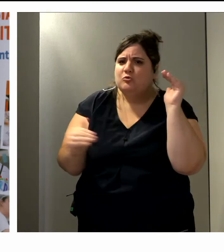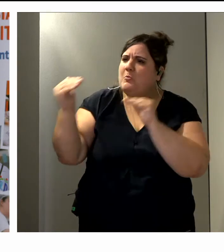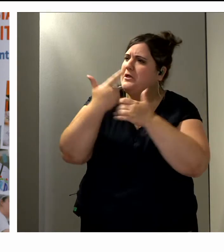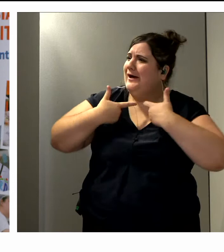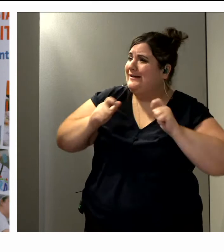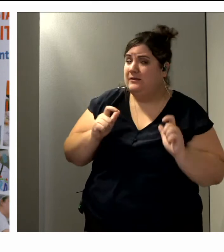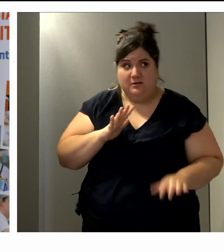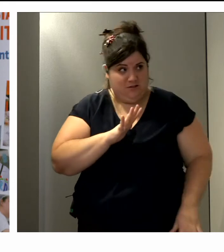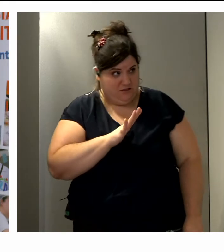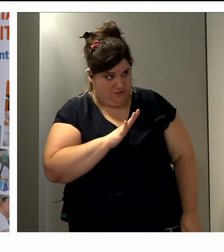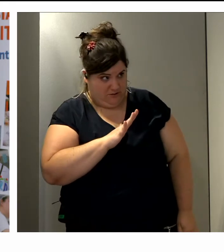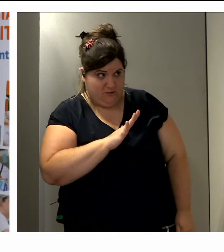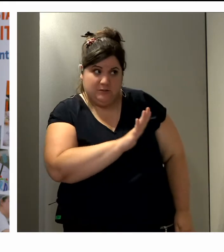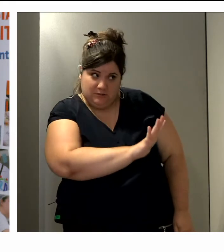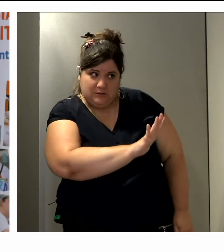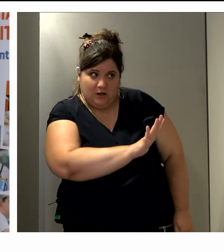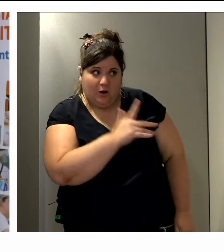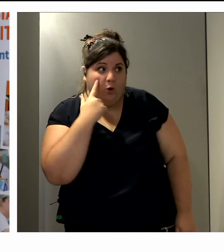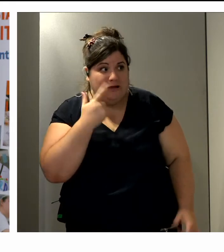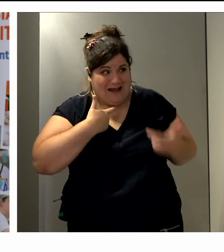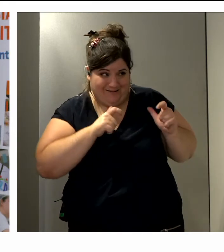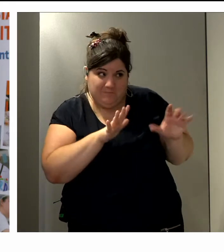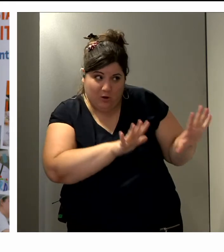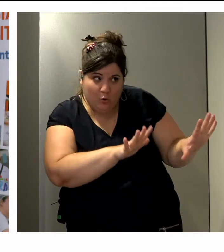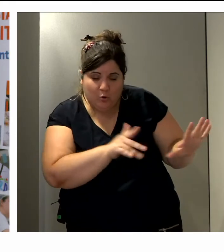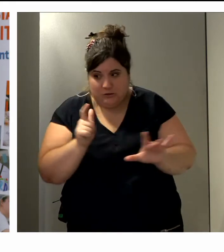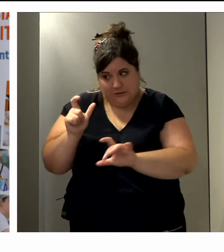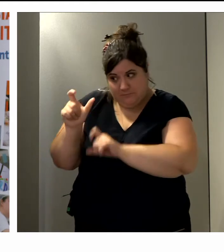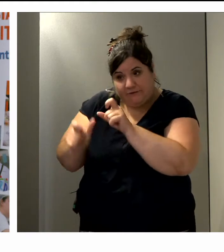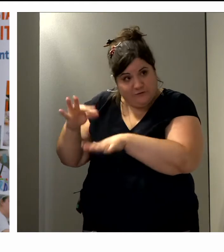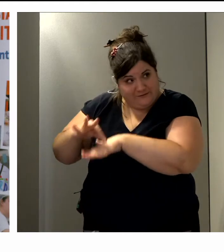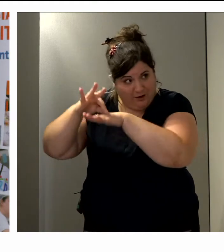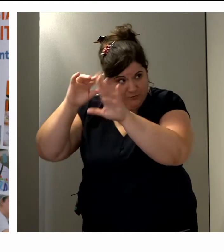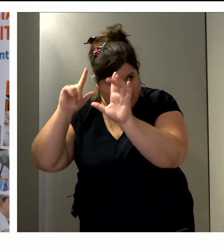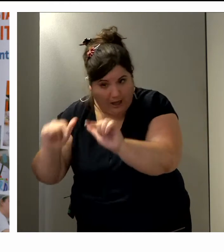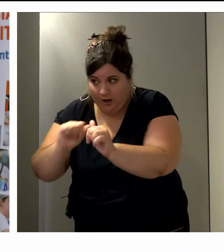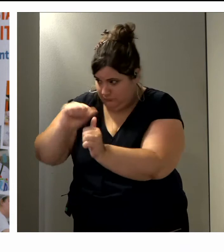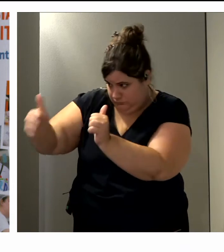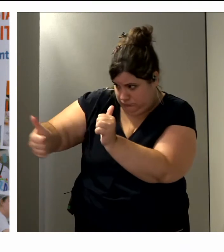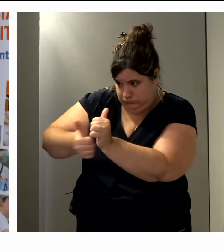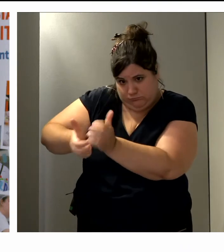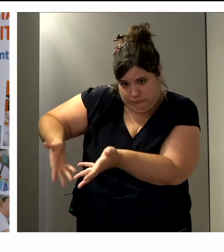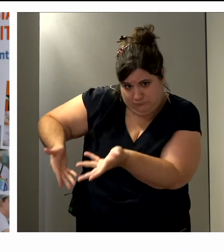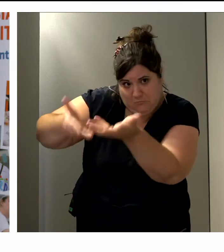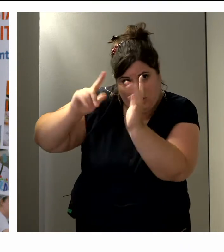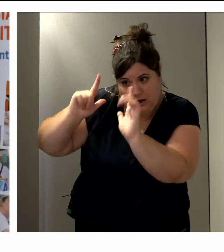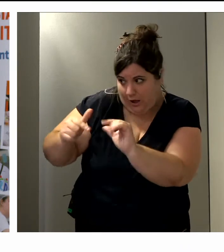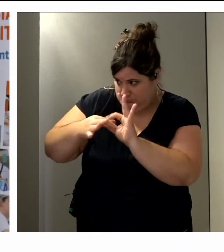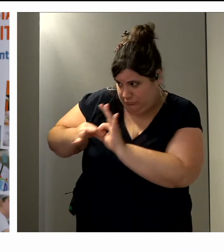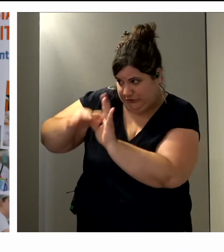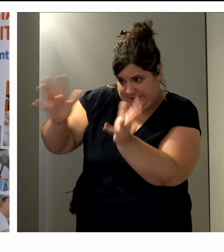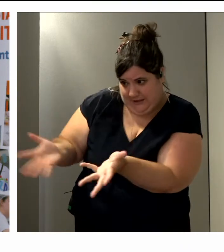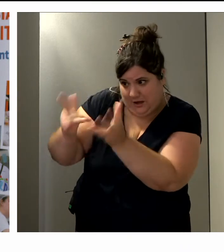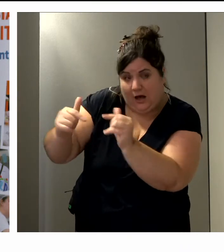oui, à ceux qui ont une volonté de faire, ceux qui sont accompagnés, qui ont des solidarités à côté d'eux,